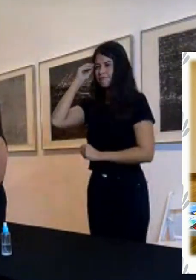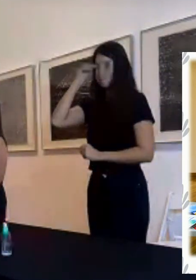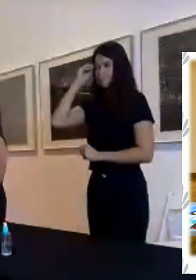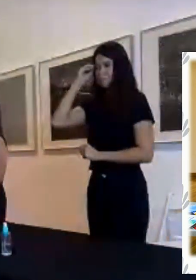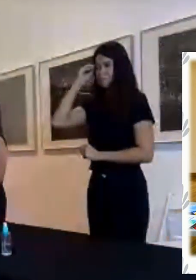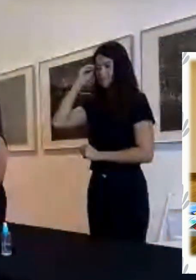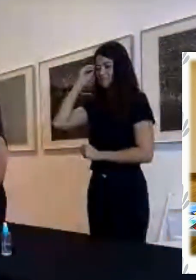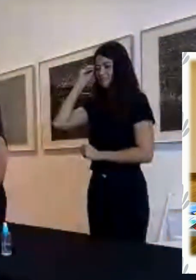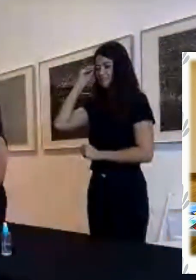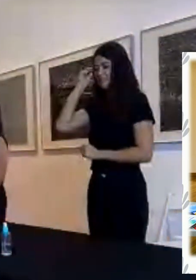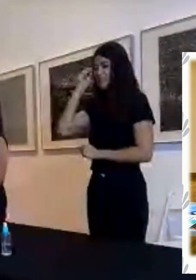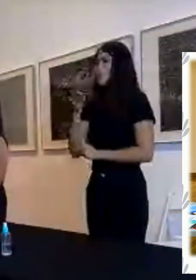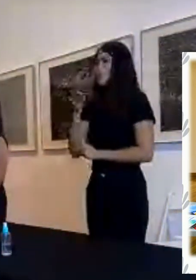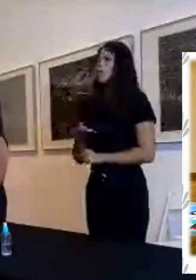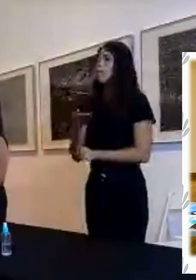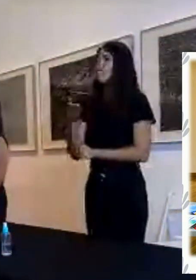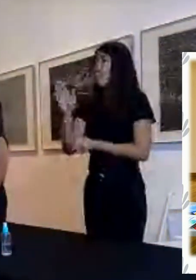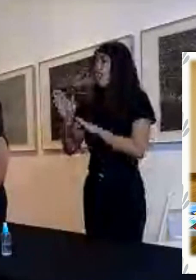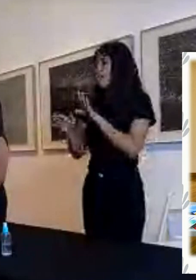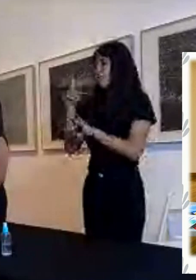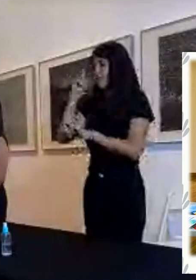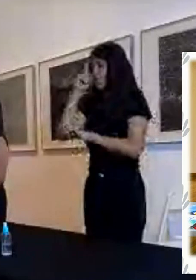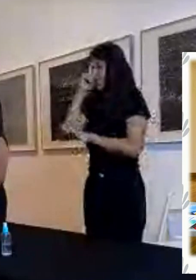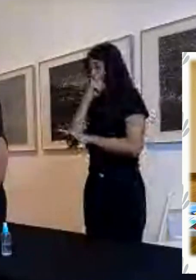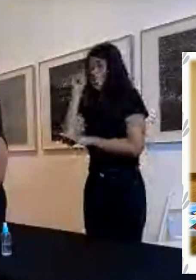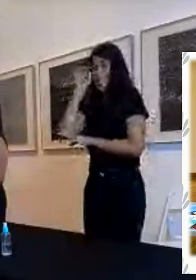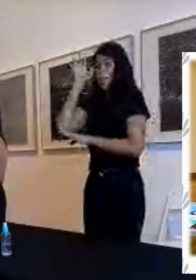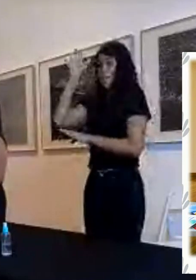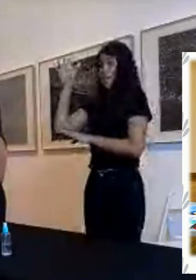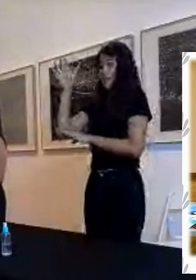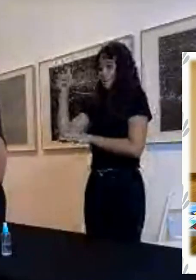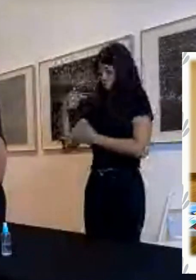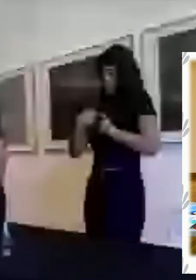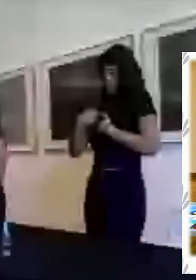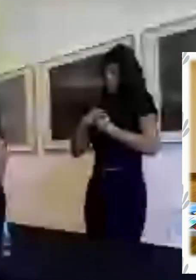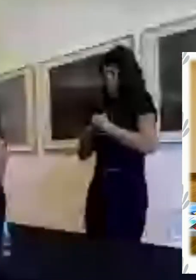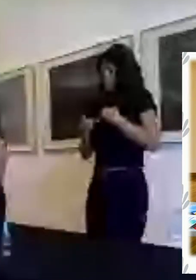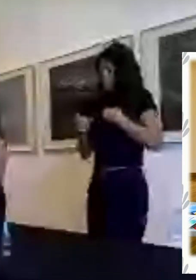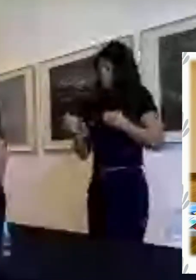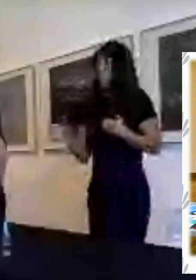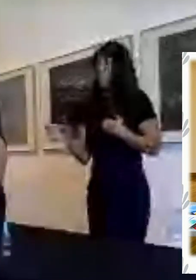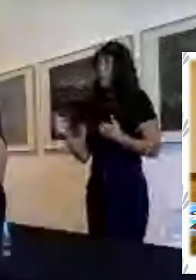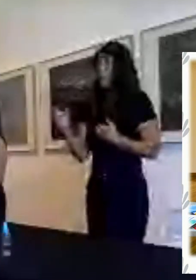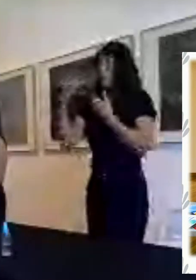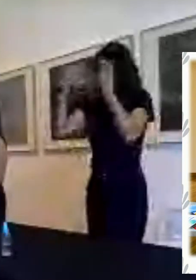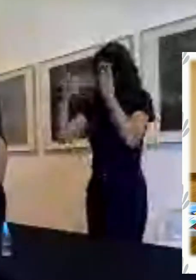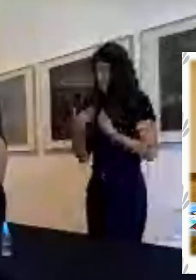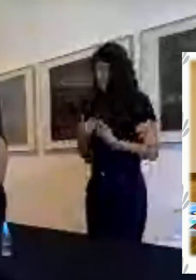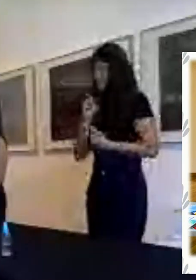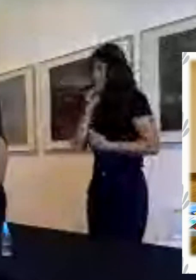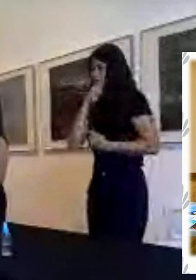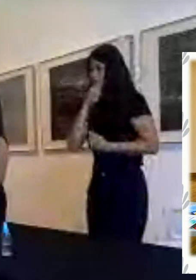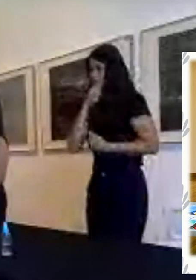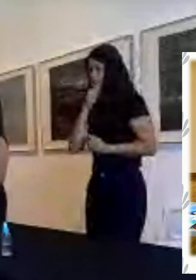Quizá no puedan imaginarse lo que es para un adulto mayor el desempolvar muchos de sus